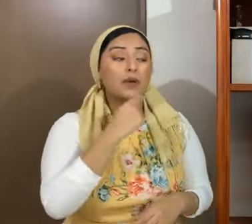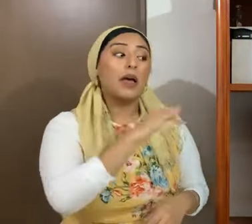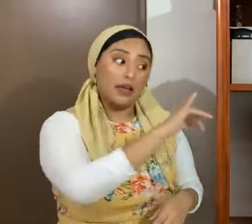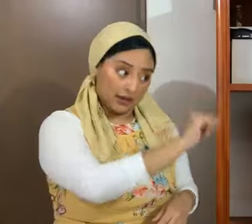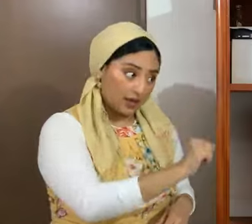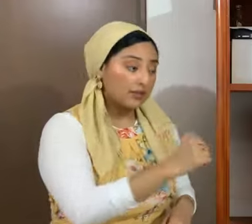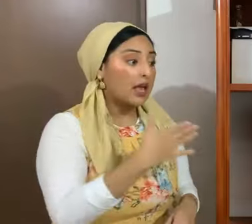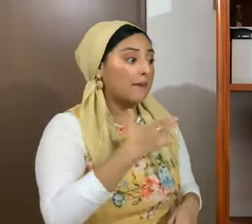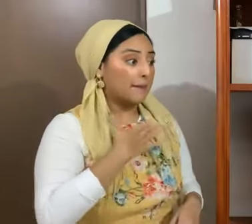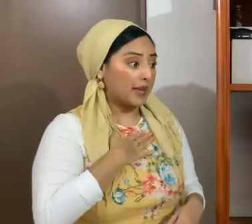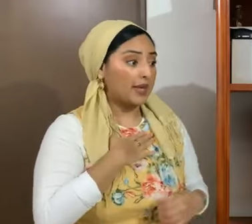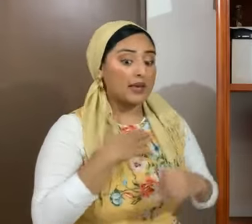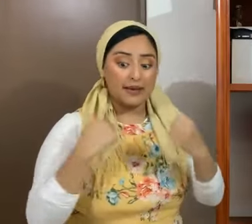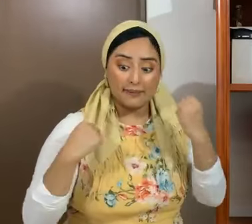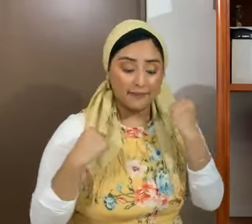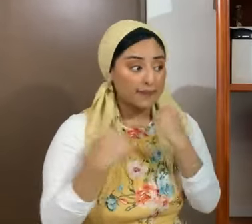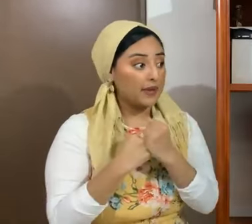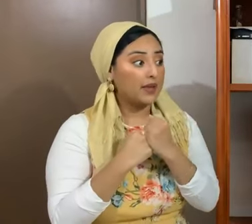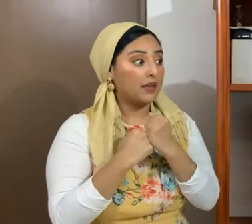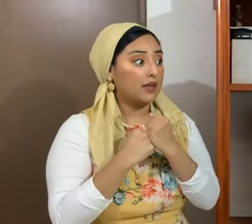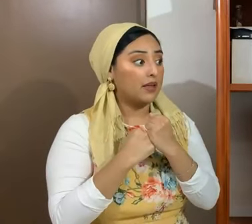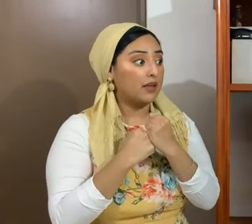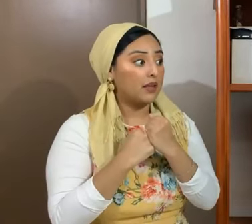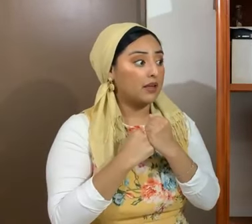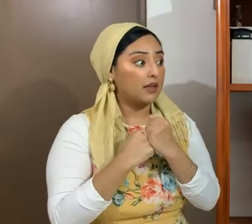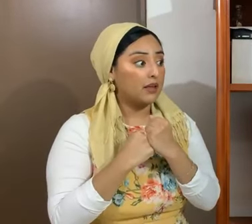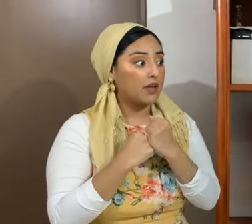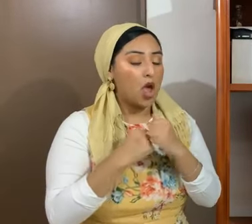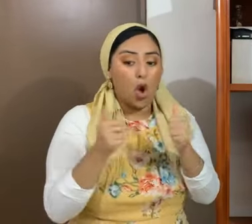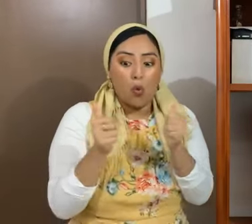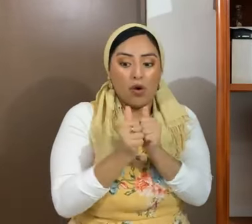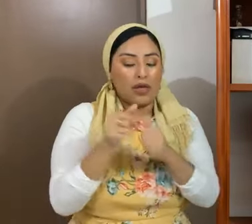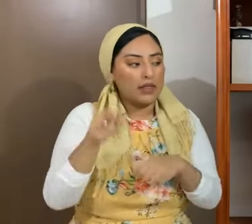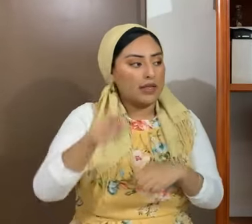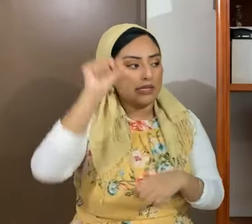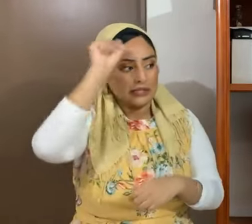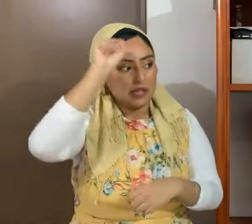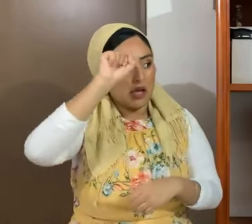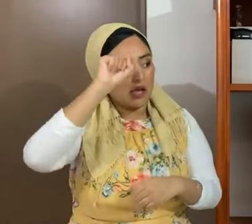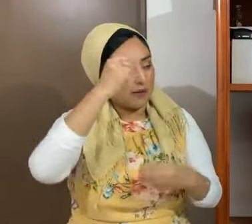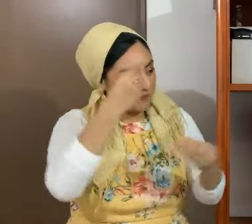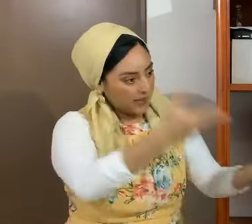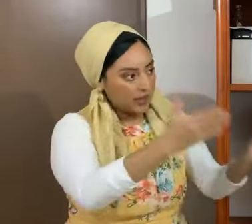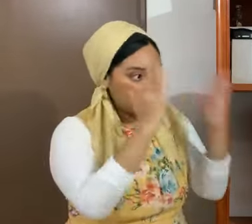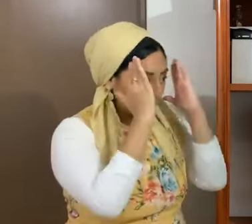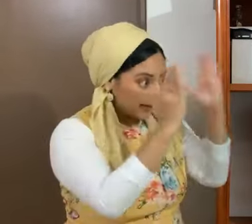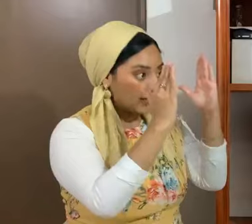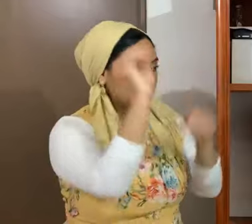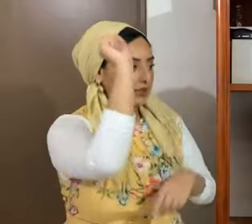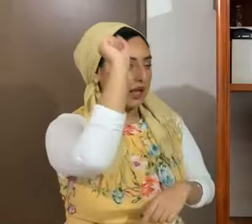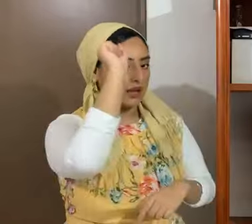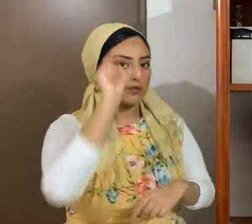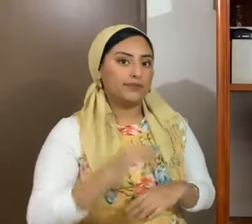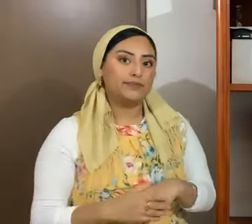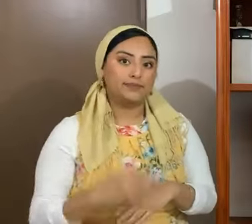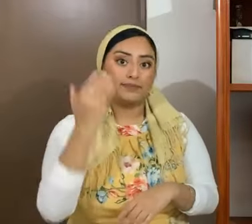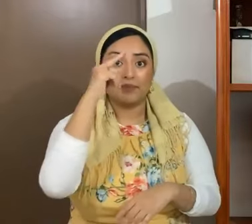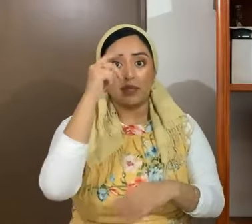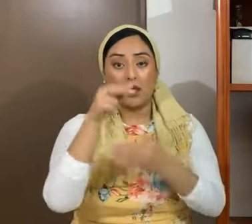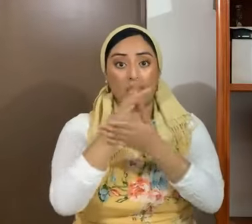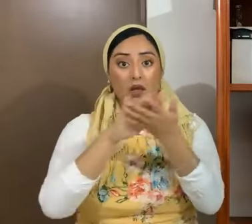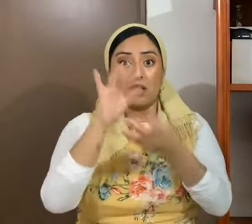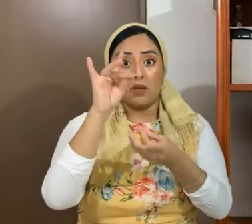yo avalo, yo sostengo, yo estoy de acuerdo con lo que Sara te está diciendo. ¿Por qué? Porque él mismo, el Ruach HaKodesh,